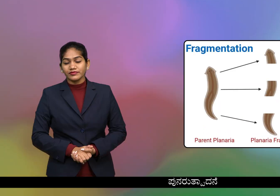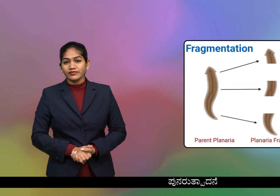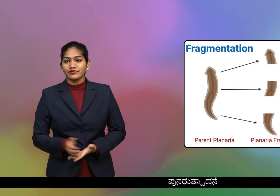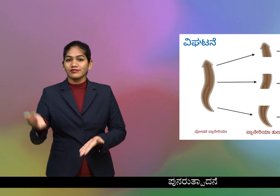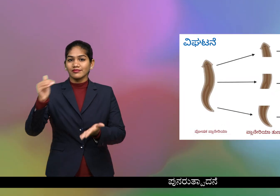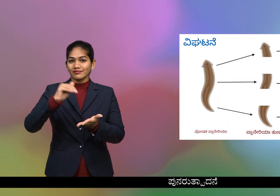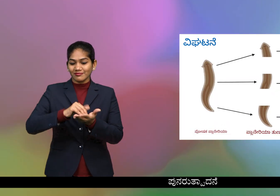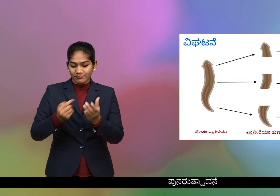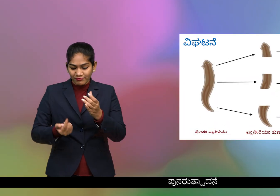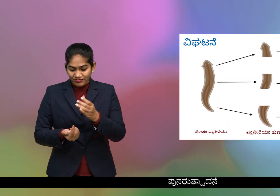ಪುನರುತ್ಪಾದನೆ,